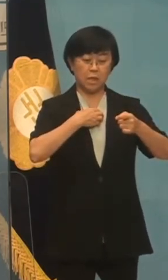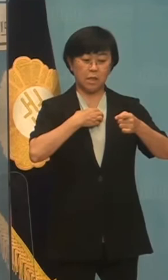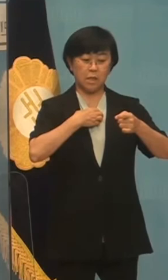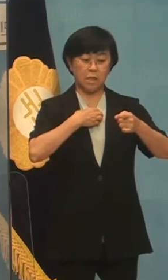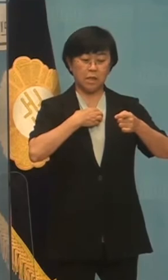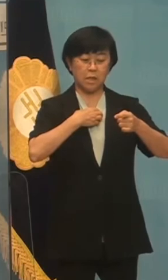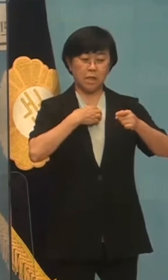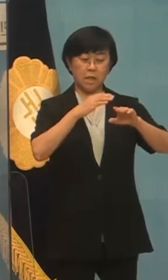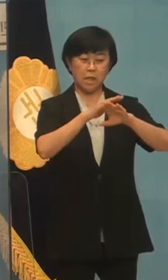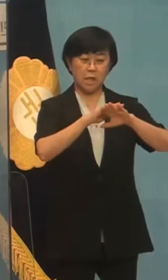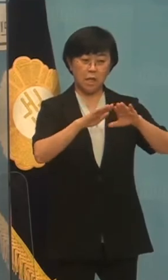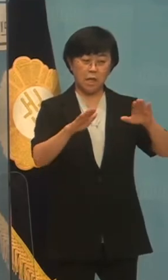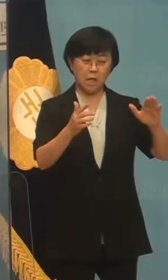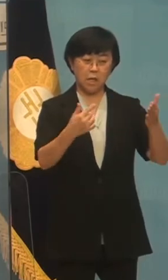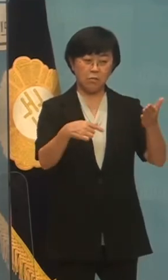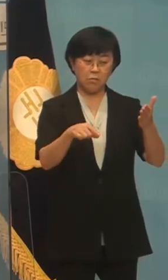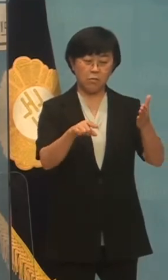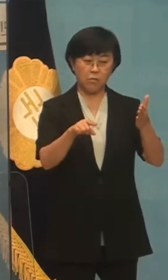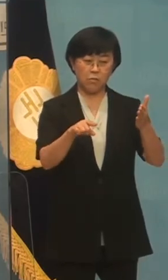해소를